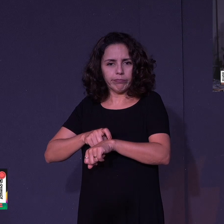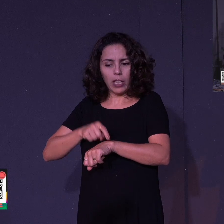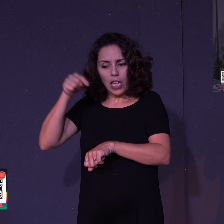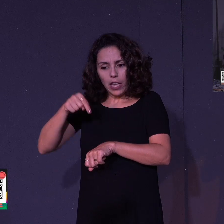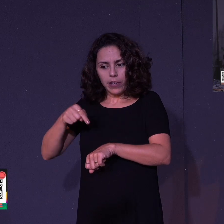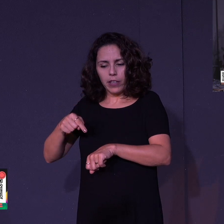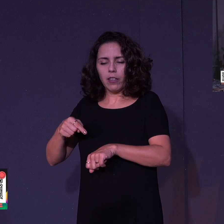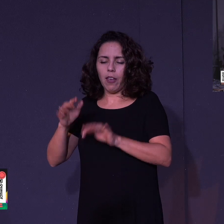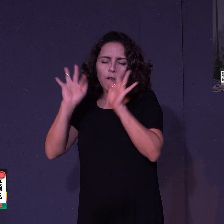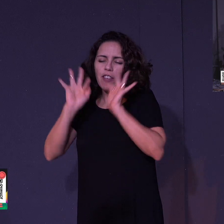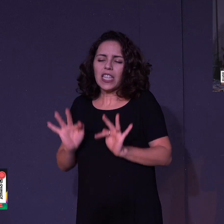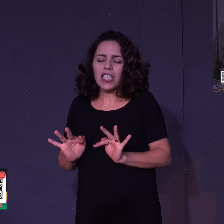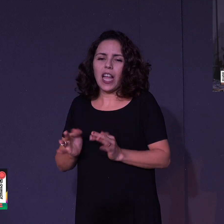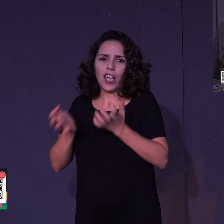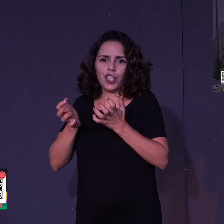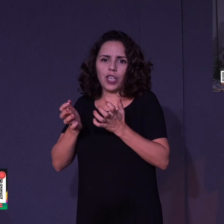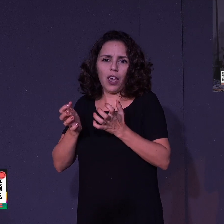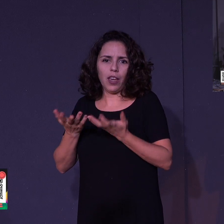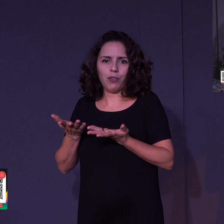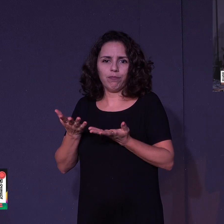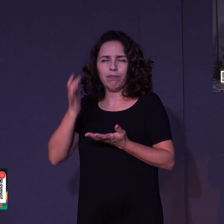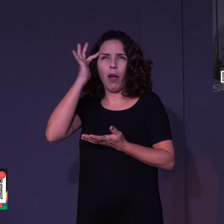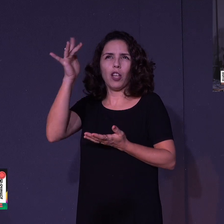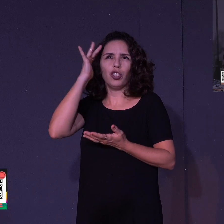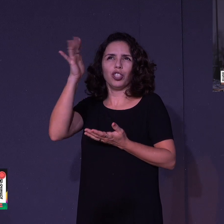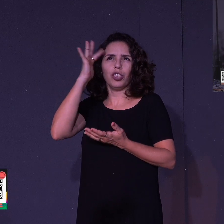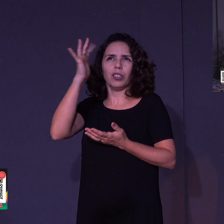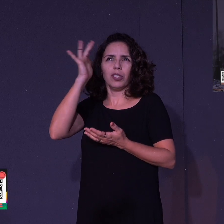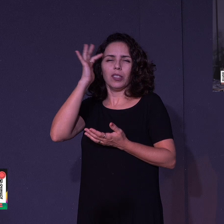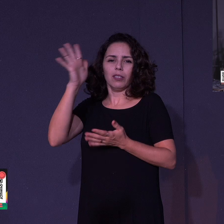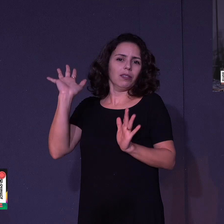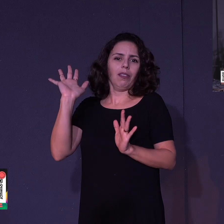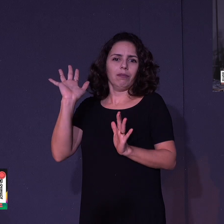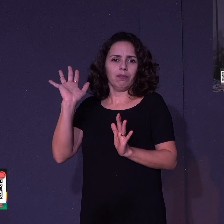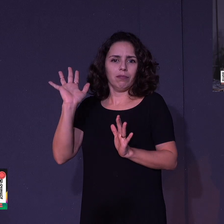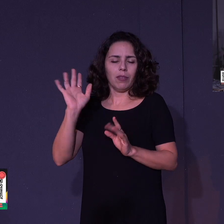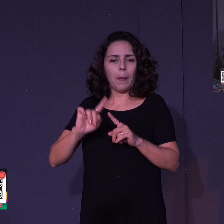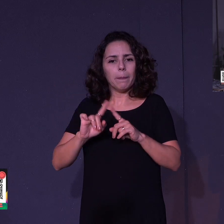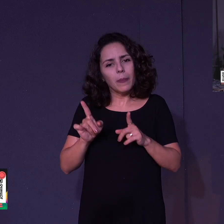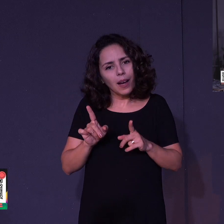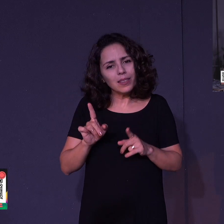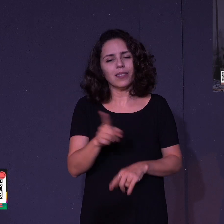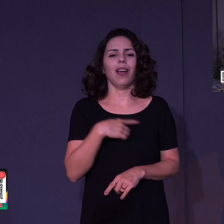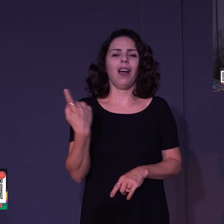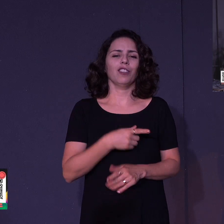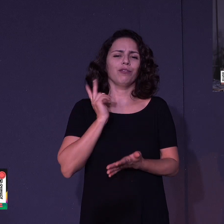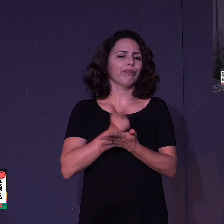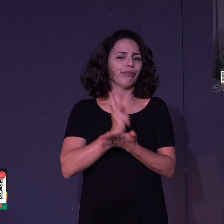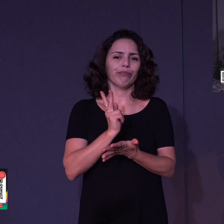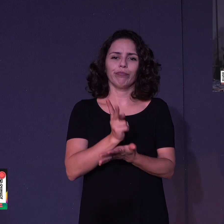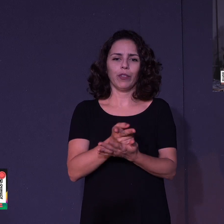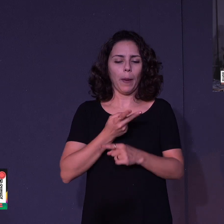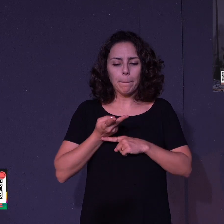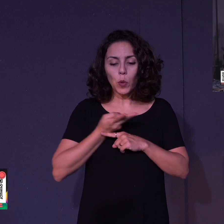de felicidade, um momento de utopia. Mas a gente sempre está procurando a paz. A verdade é essa.